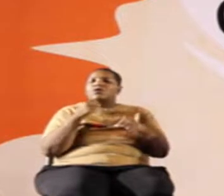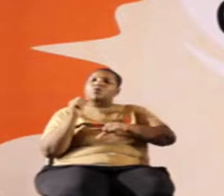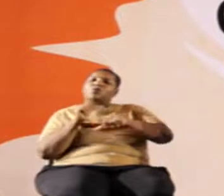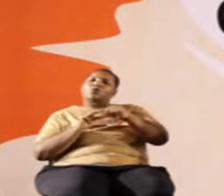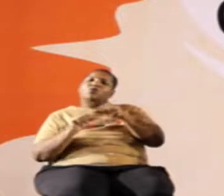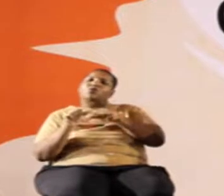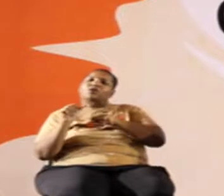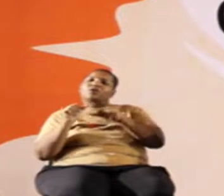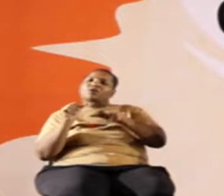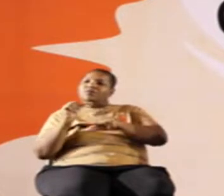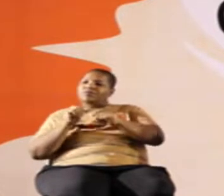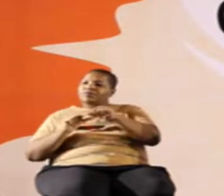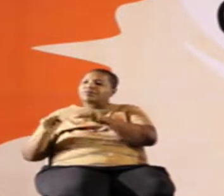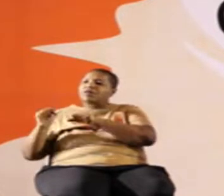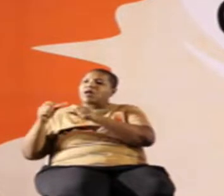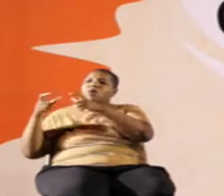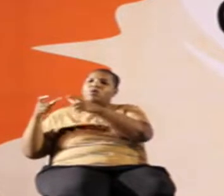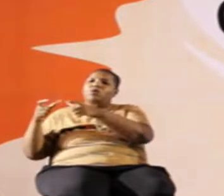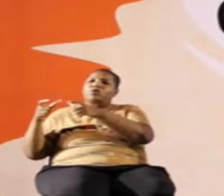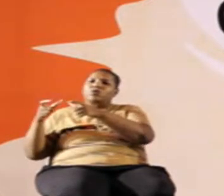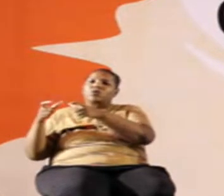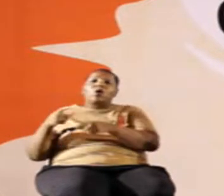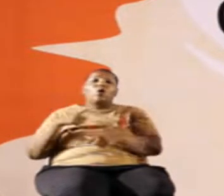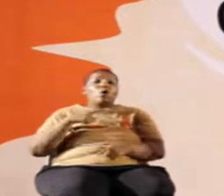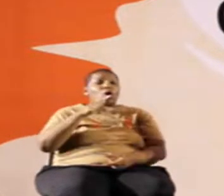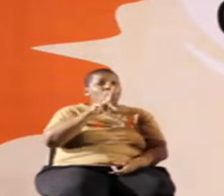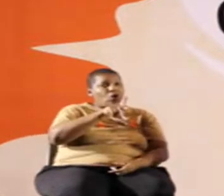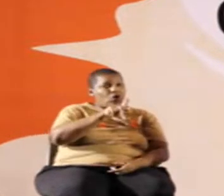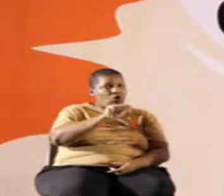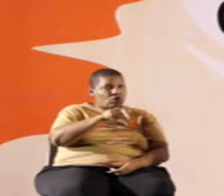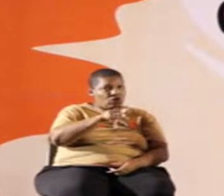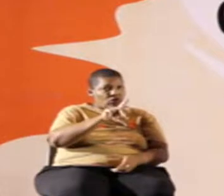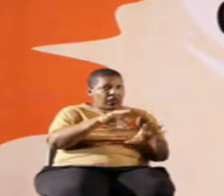haver transição para outro lugar. O funk e ostentação